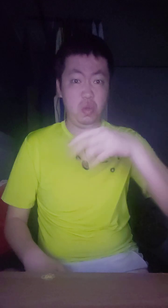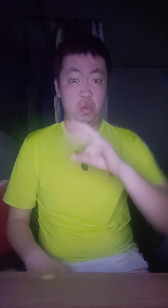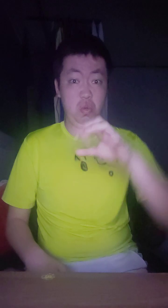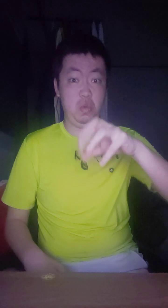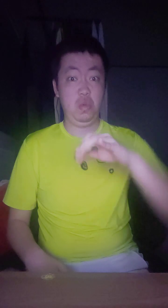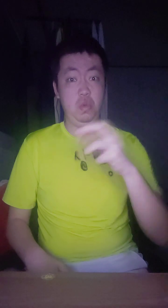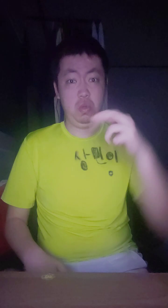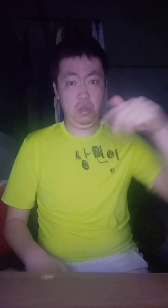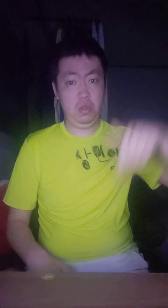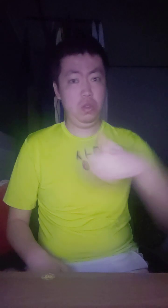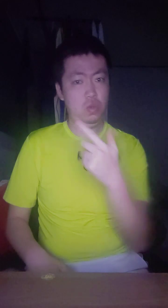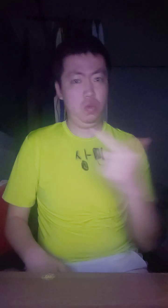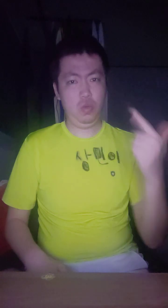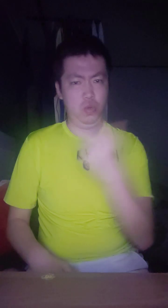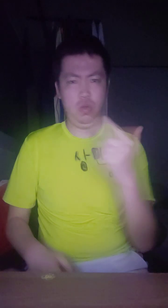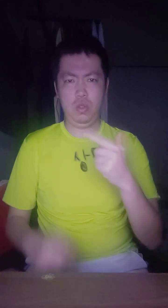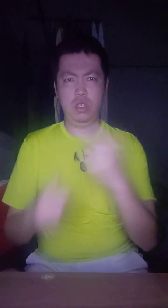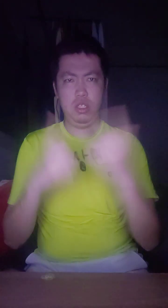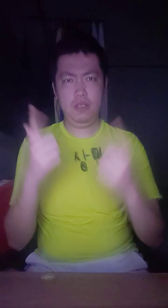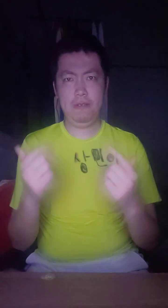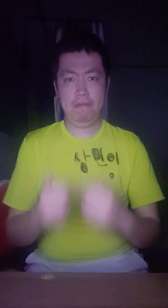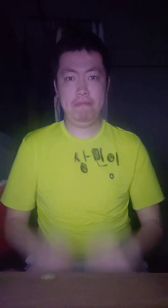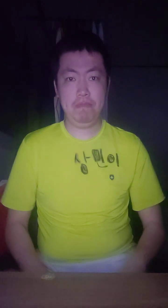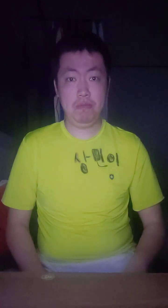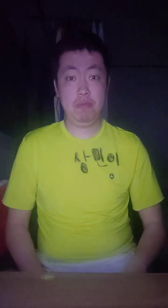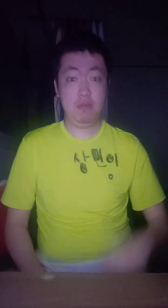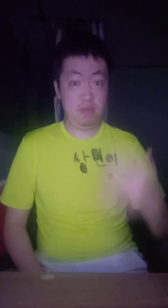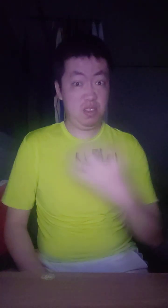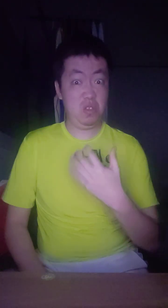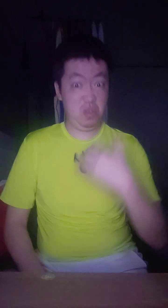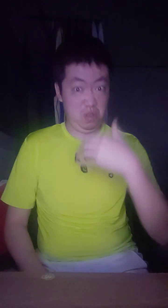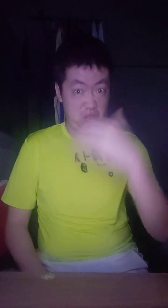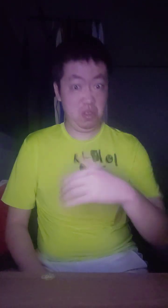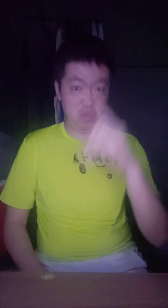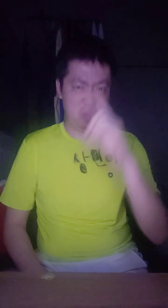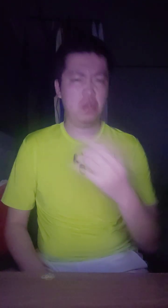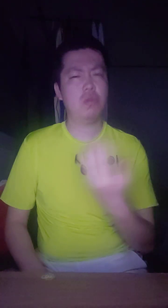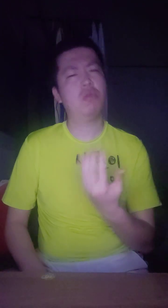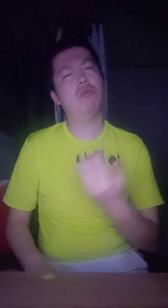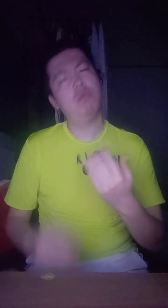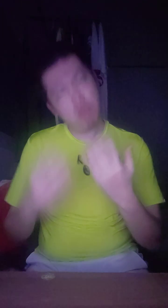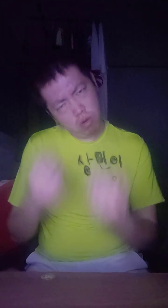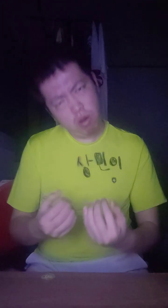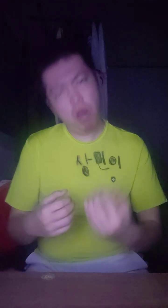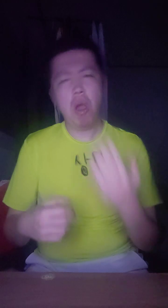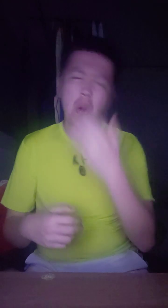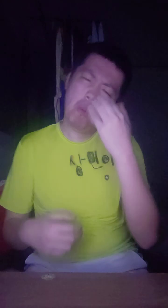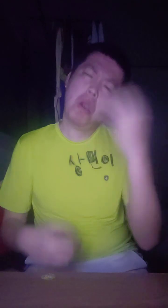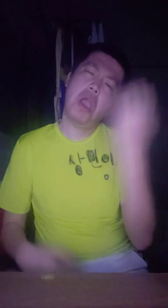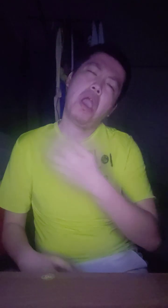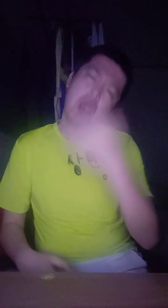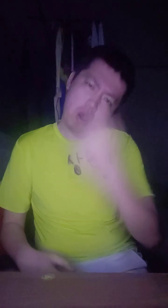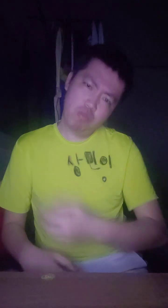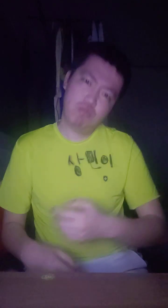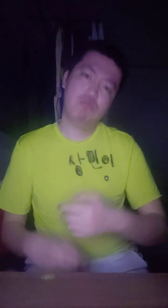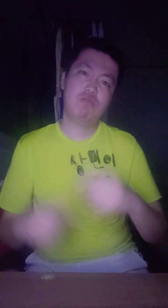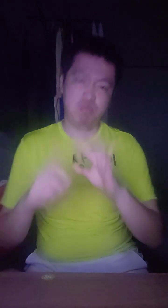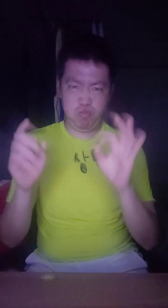공중화장실 문제를 접근하는 것은 여성들은 여전히 불안과 불편, 불쾌함을 견디며 공용 화장실을 이용할